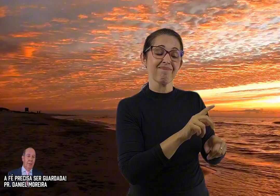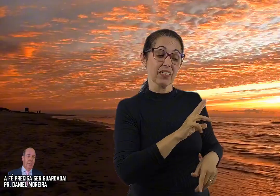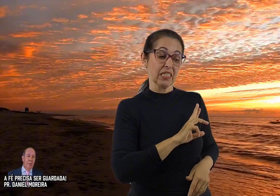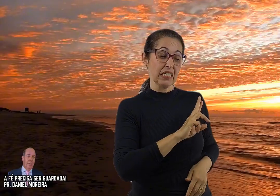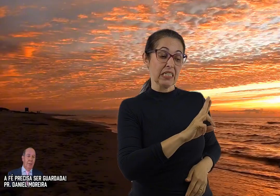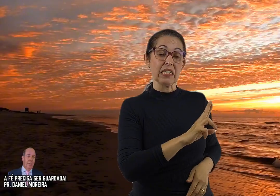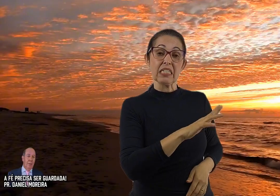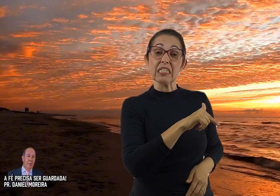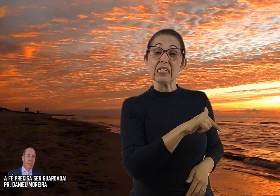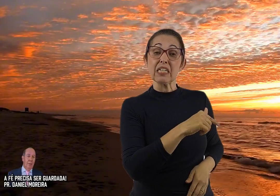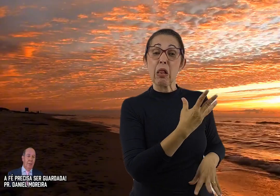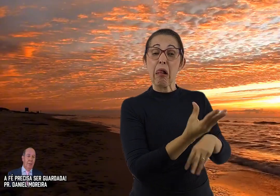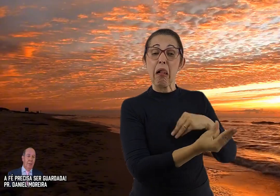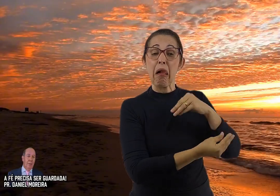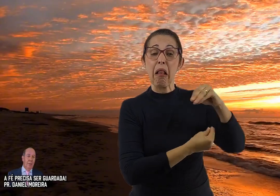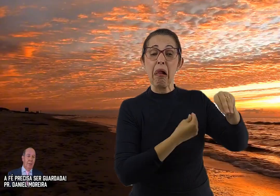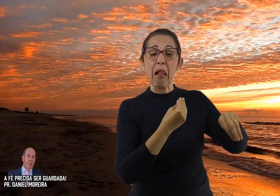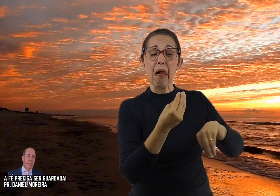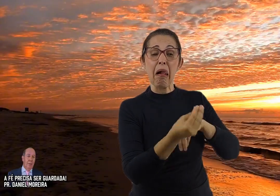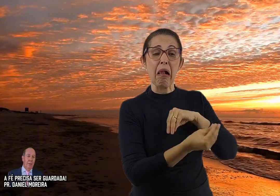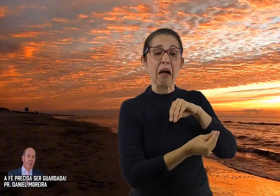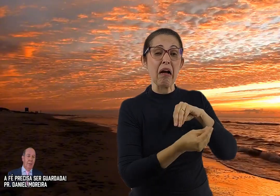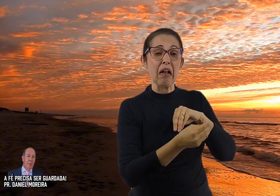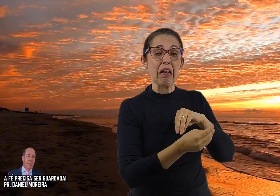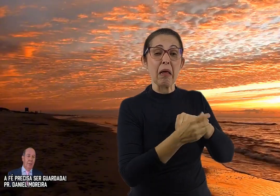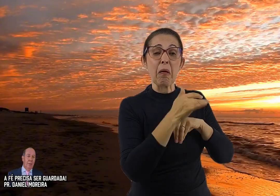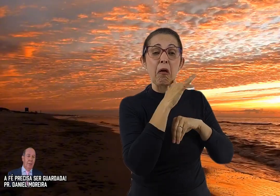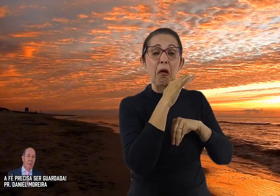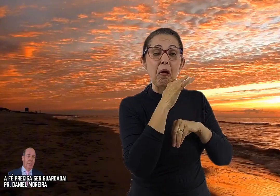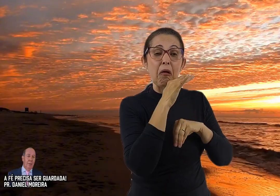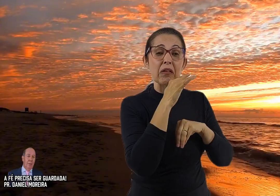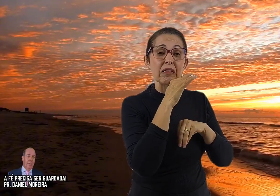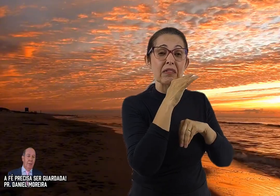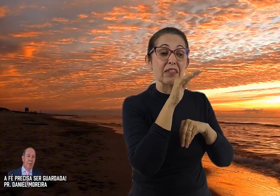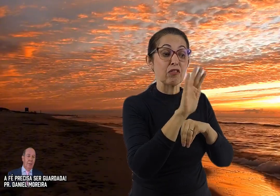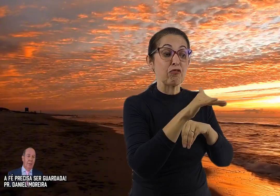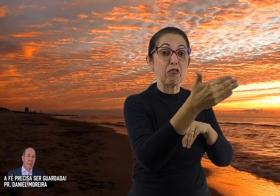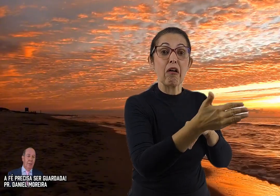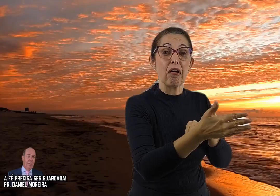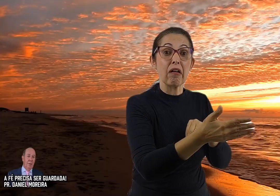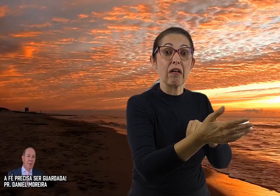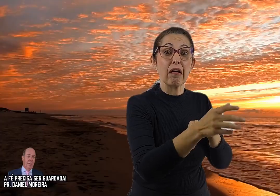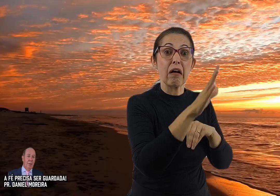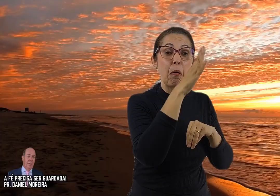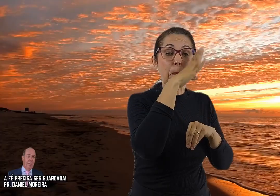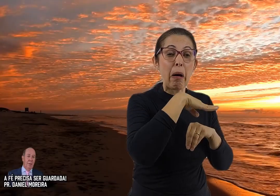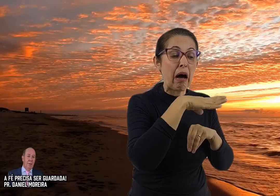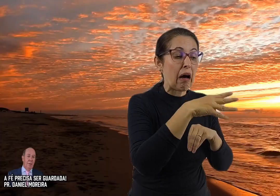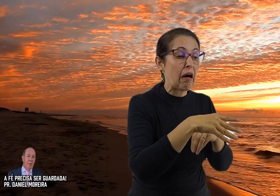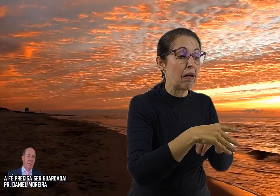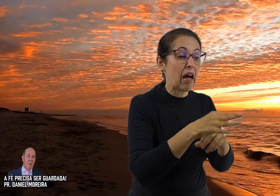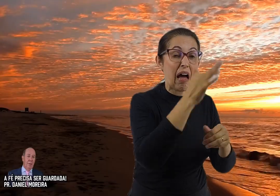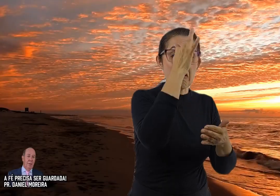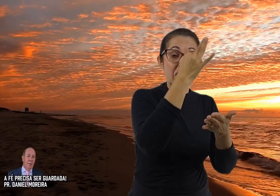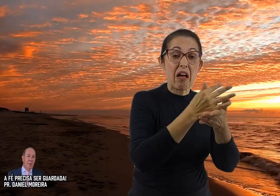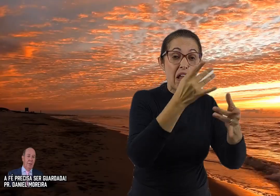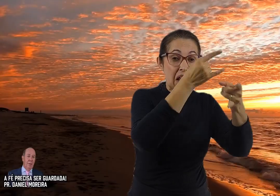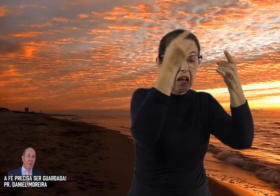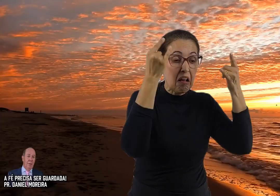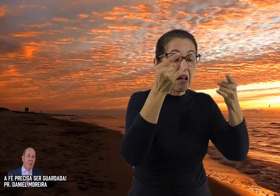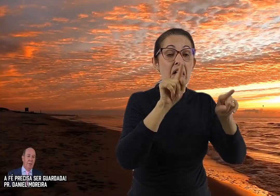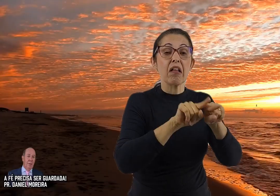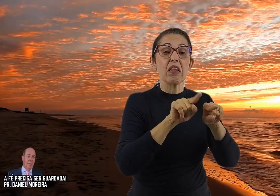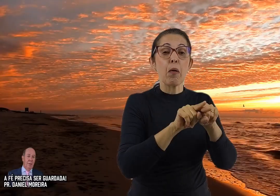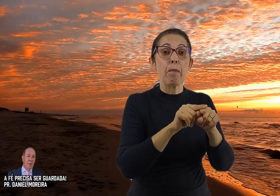Um cristianismo que trouxe um monturo de lixo para dentro do Evangelho. A fé materialista, a fé no